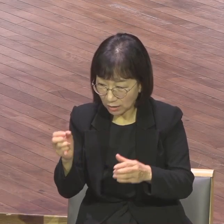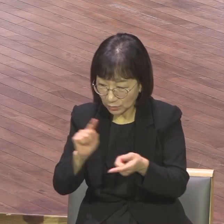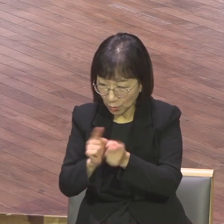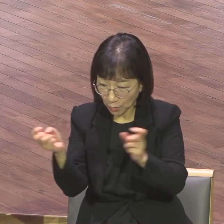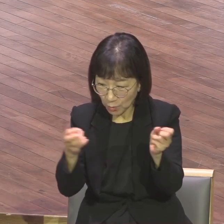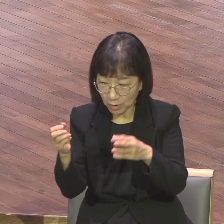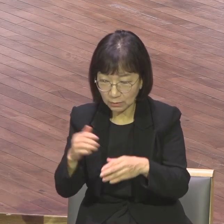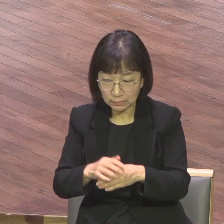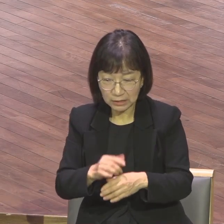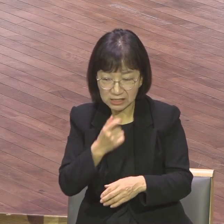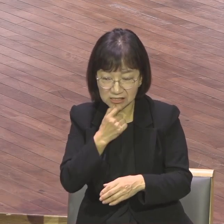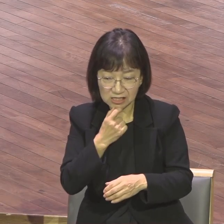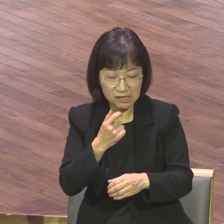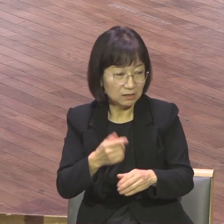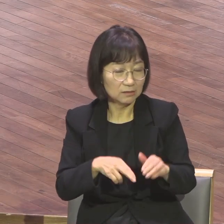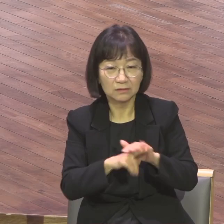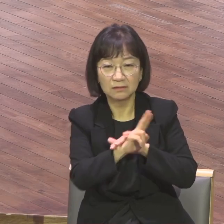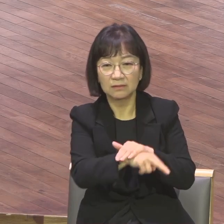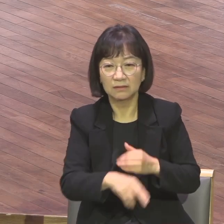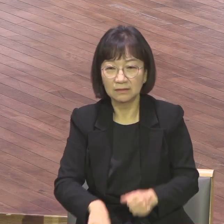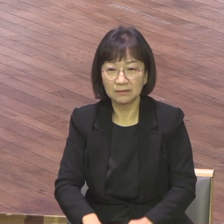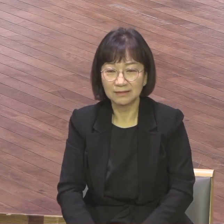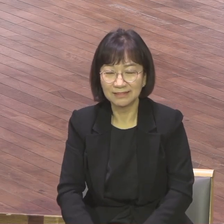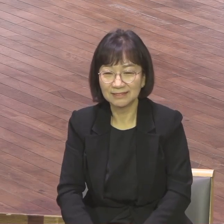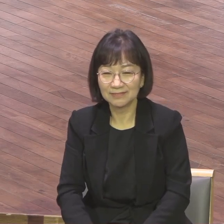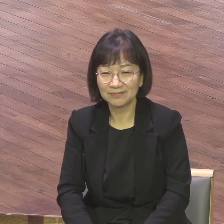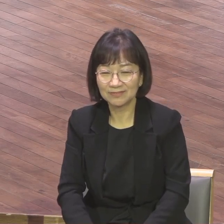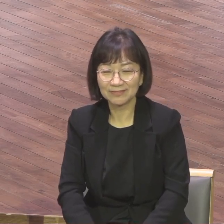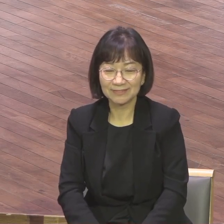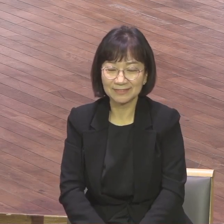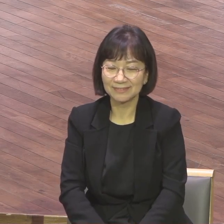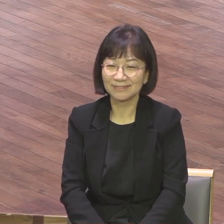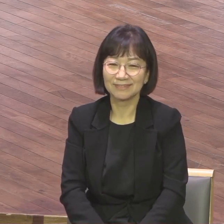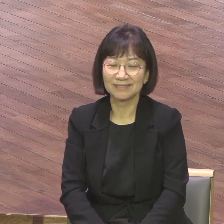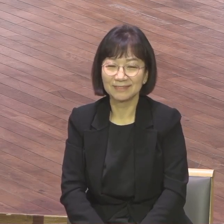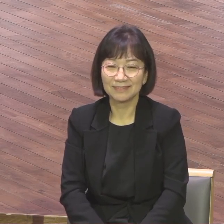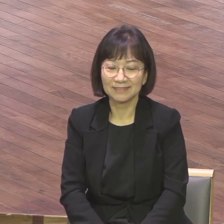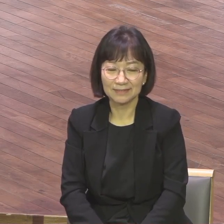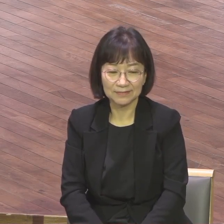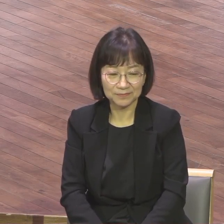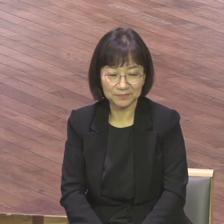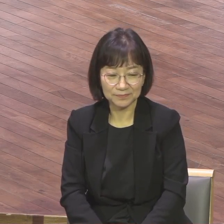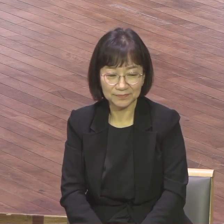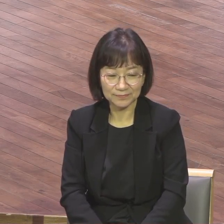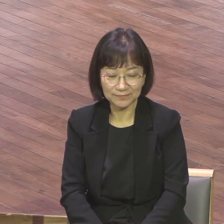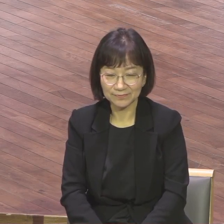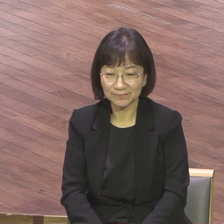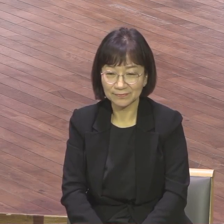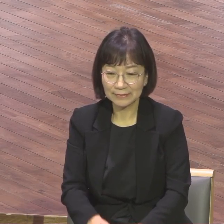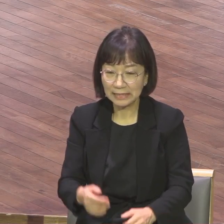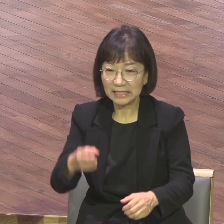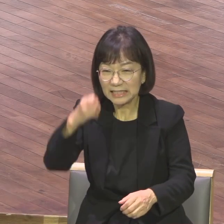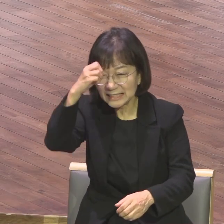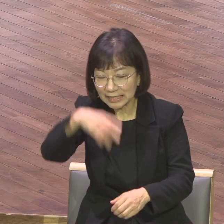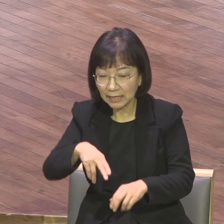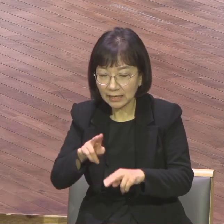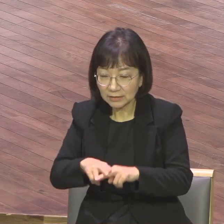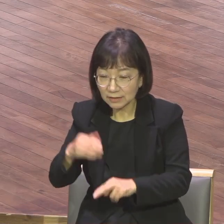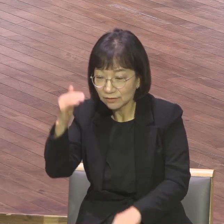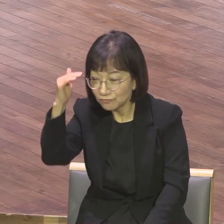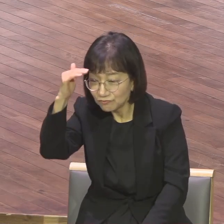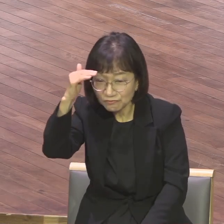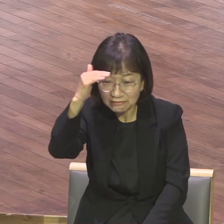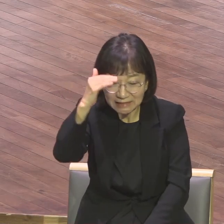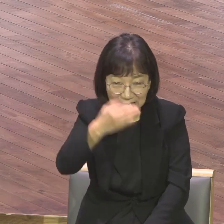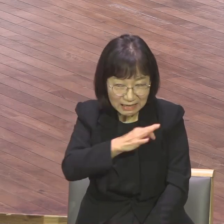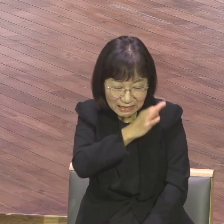은혜를 받은 적이 없어. 내 안에 담긴 게 하나도 없어가지고. 자꾸 듣기만 하니까 미안하고 뭐 이렇게 좀 쪽팔리고 막